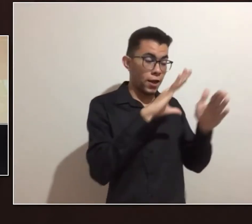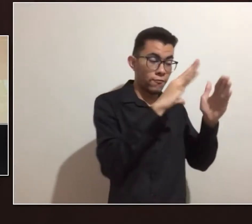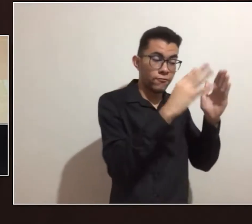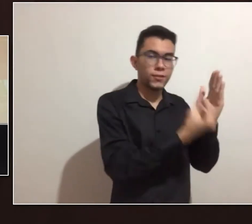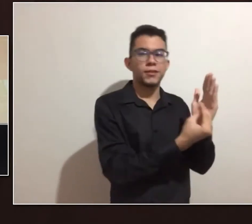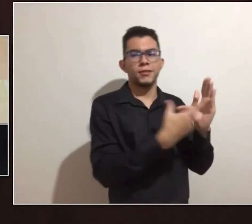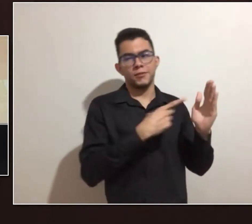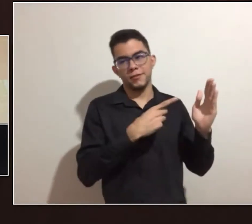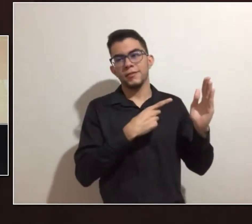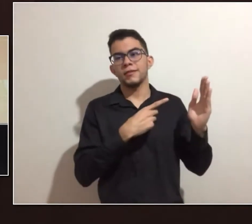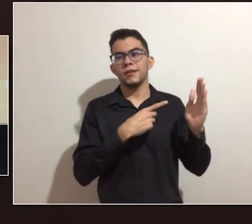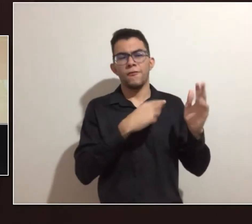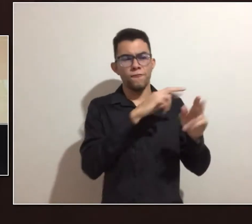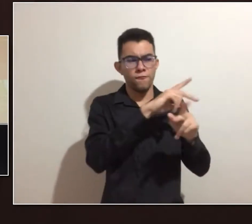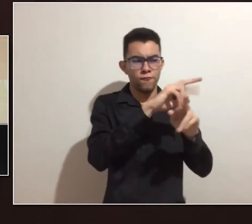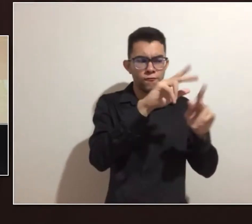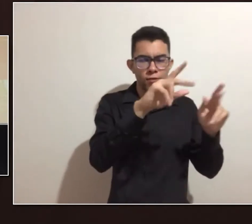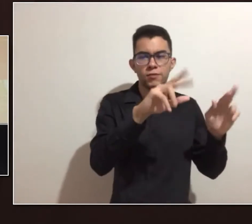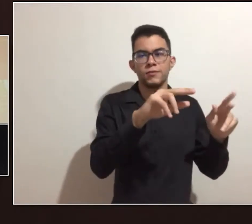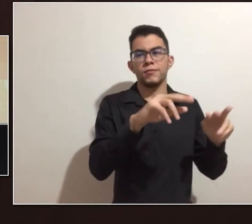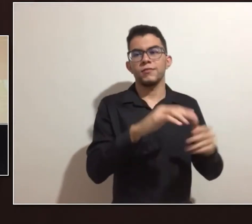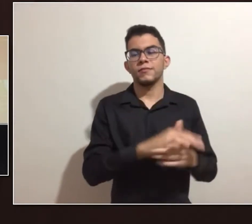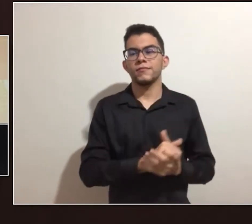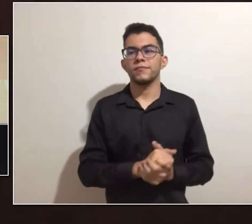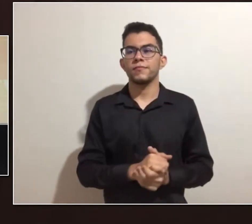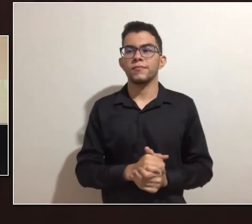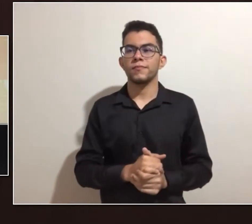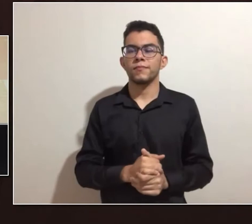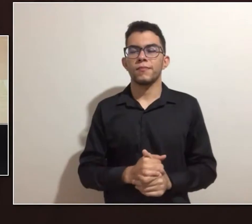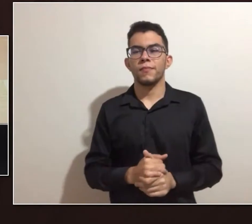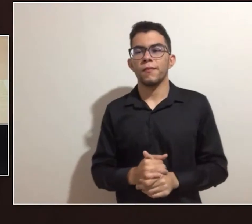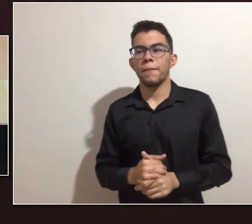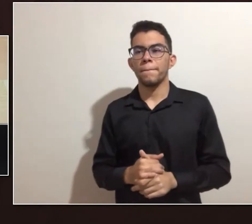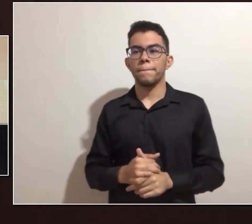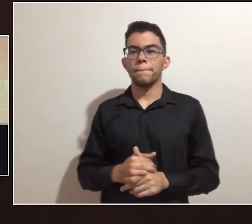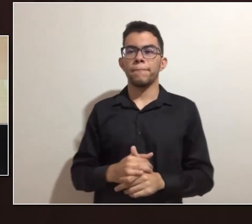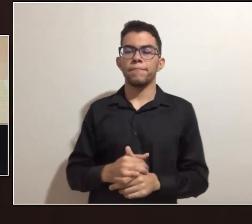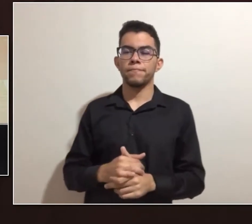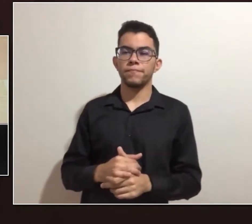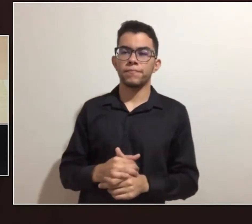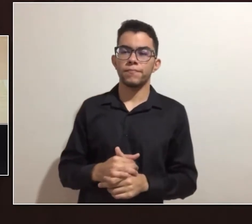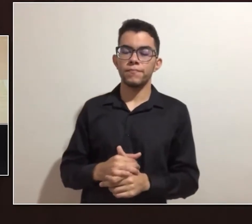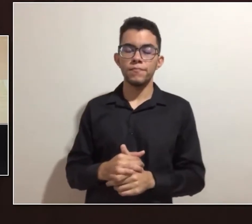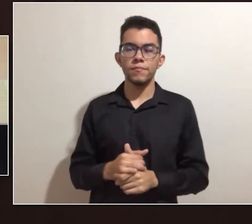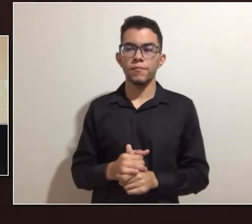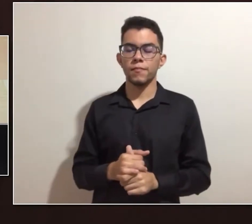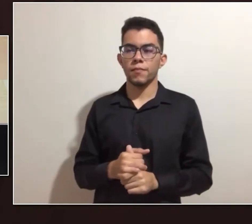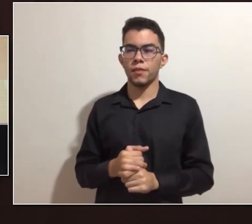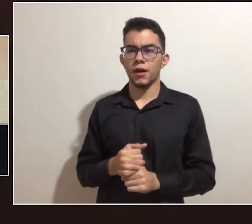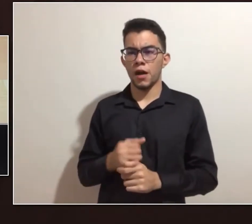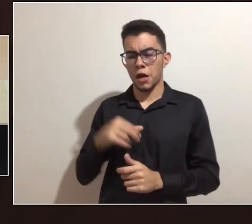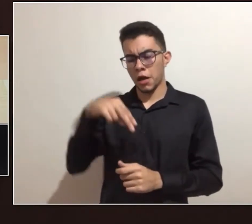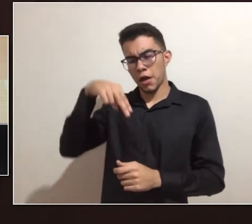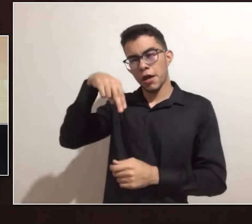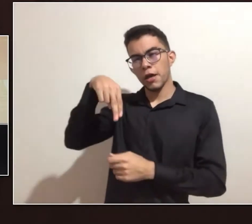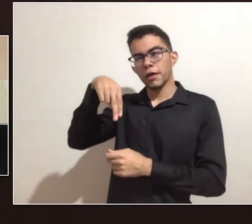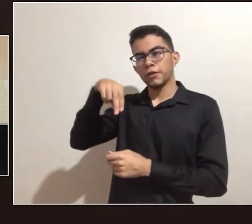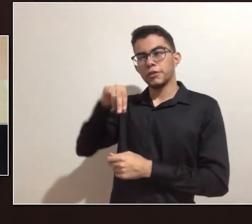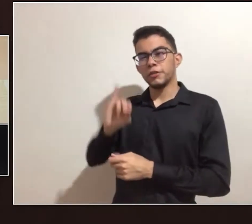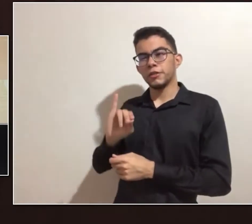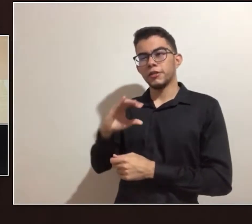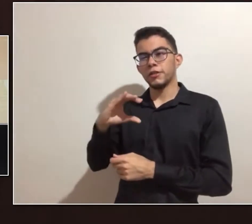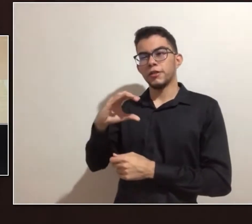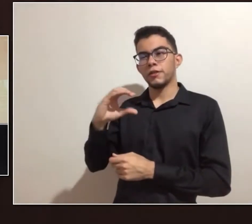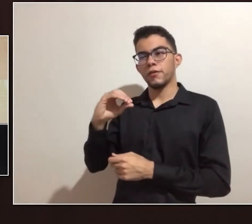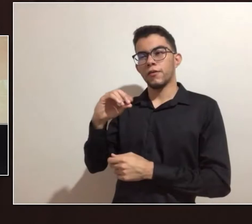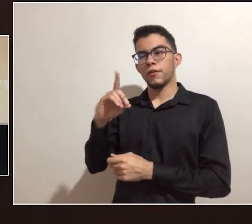o Nicodemos preparou para a morte de Jesus 100 libras, 34 quilos de uma mistura